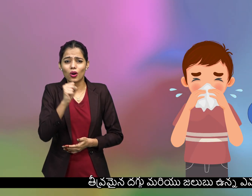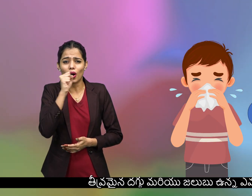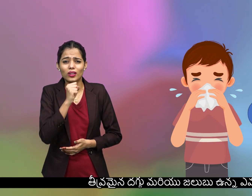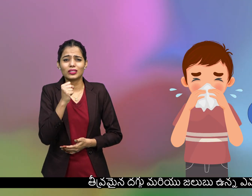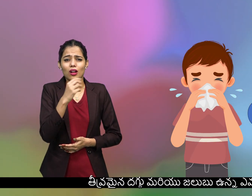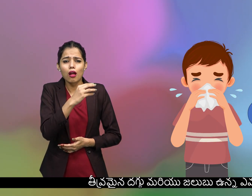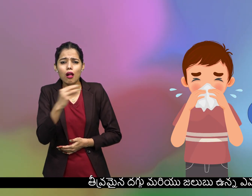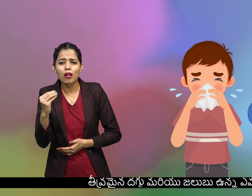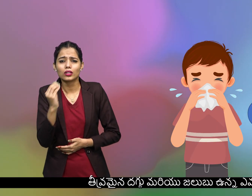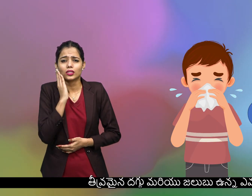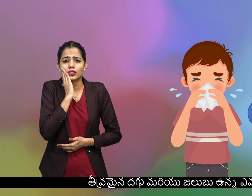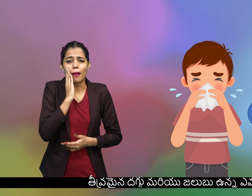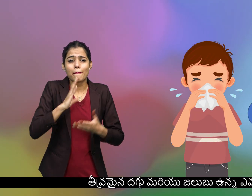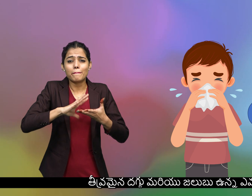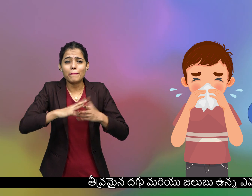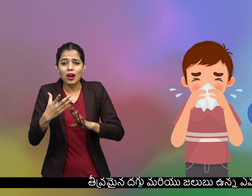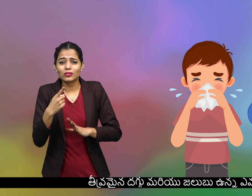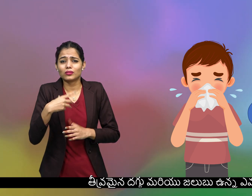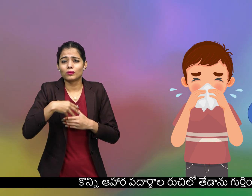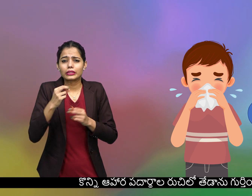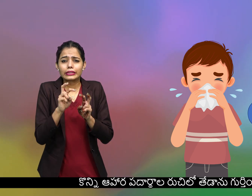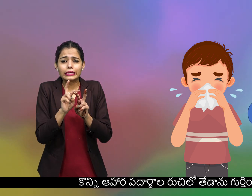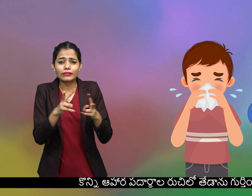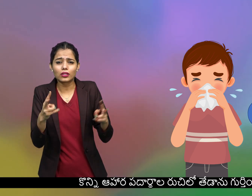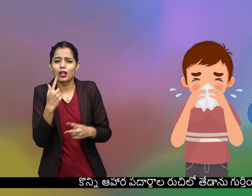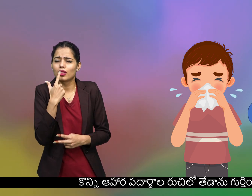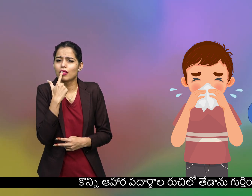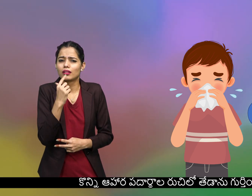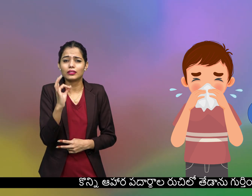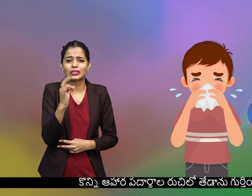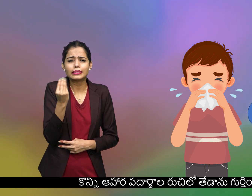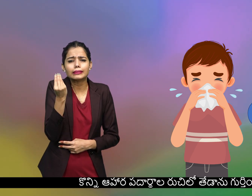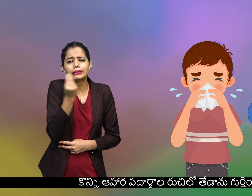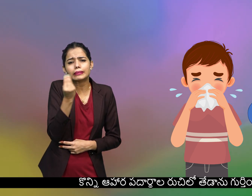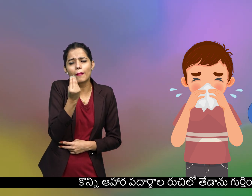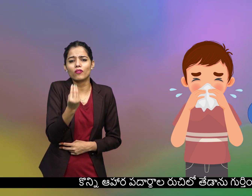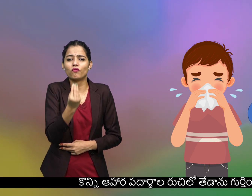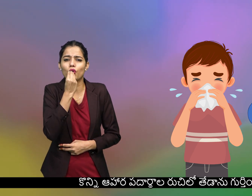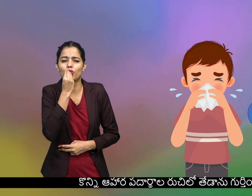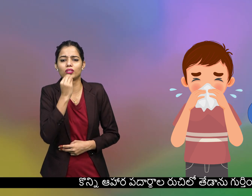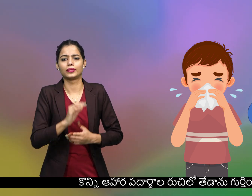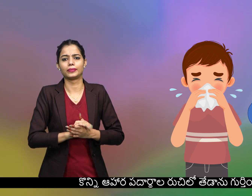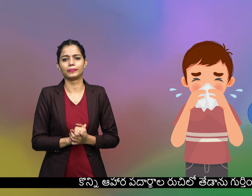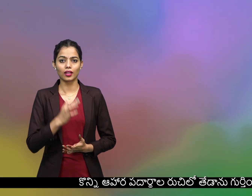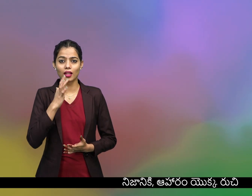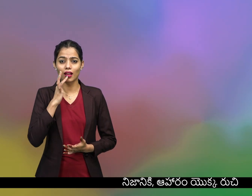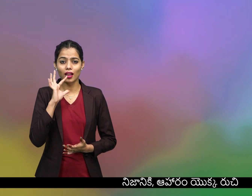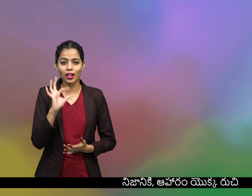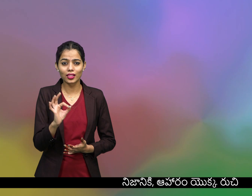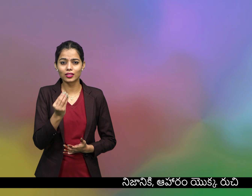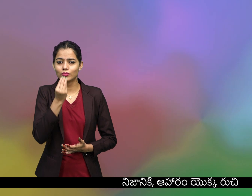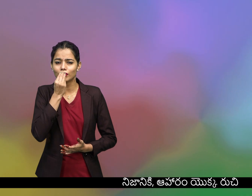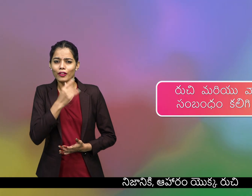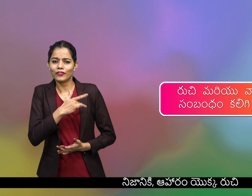దగ్గు మరియు జలుబు ఉన్న ఎవరైనా కొన్ని ఆహార పదార్థాల రుచిలో తేడాను గుర్తించలేరు.